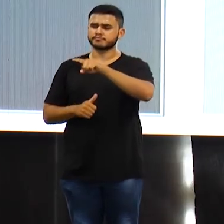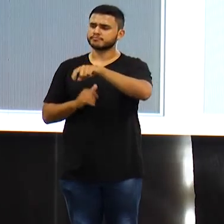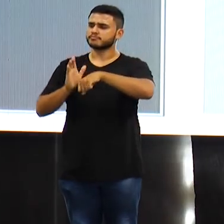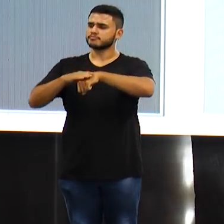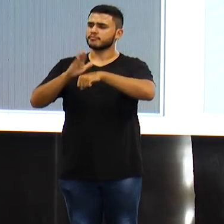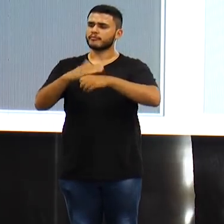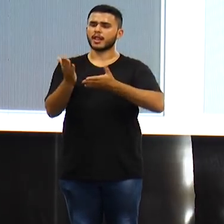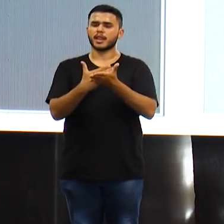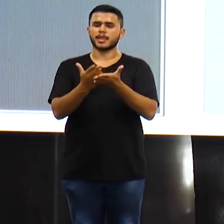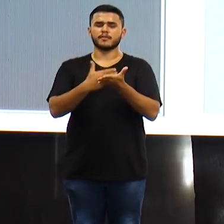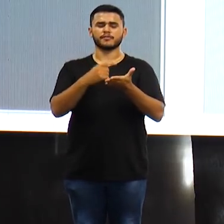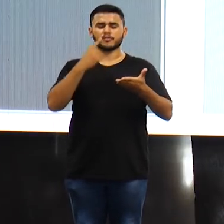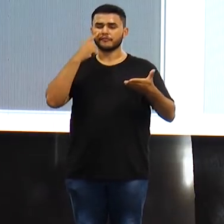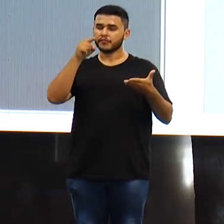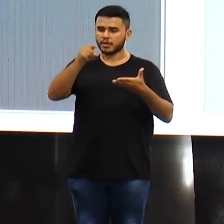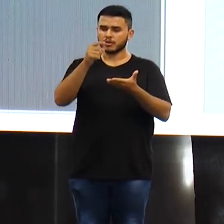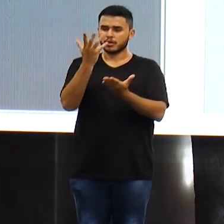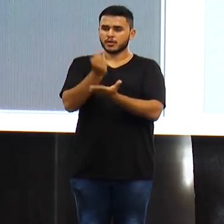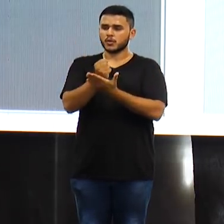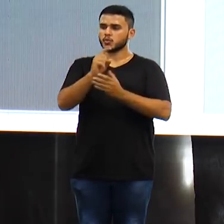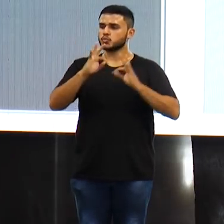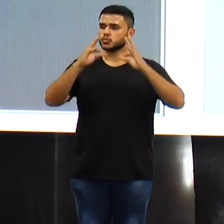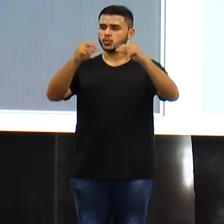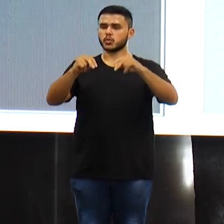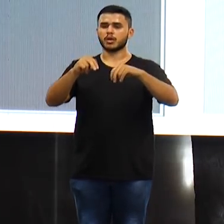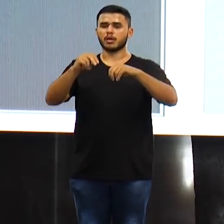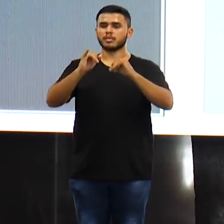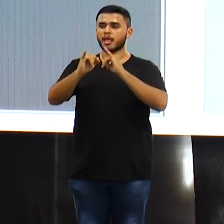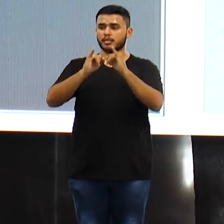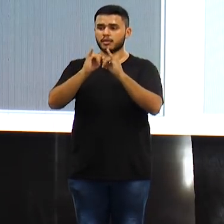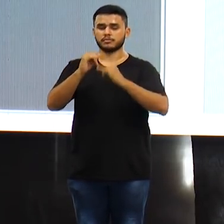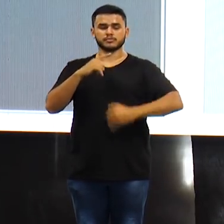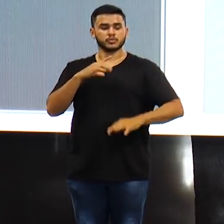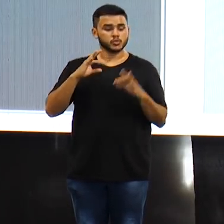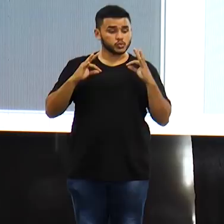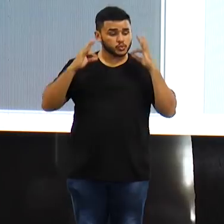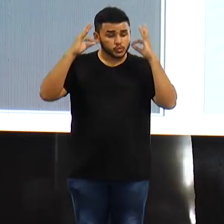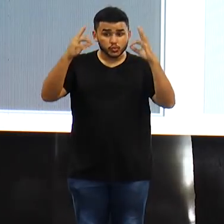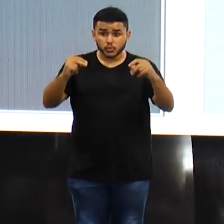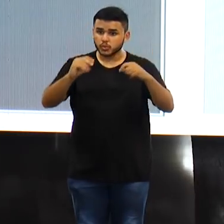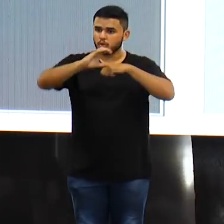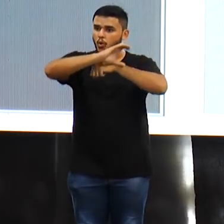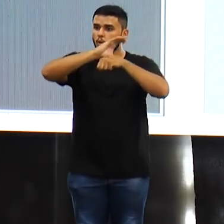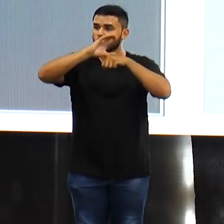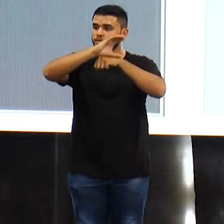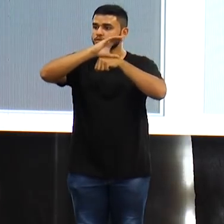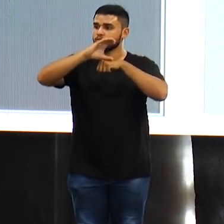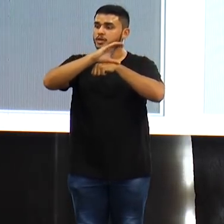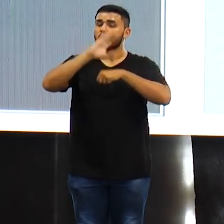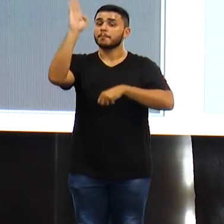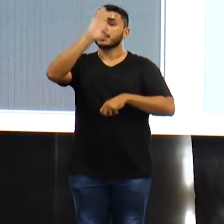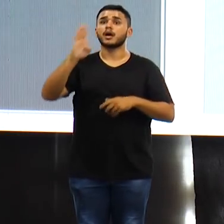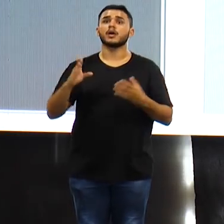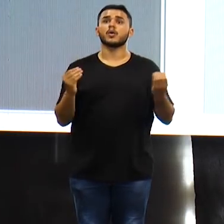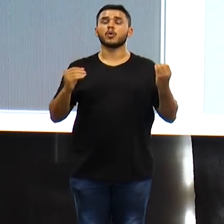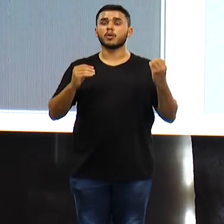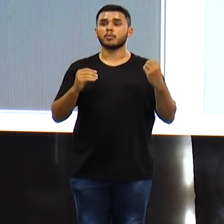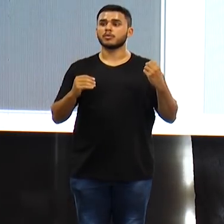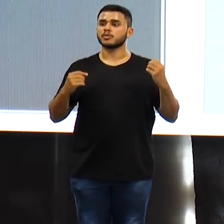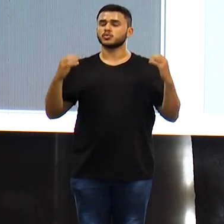uma tabela com todas as constituições do Brasil, e você vai pegar o resumo de cada